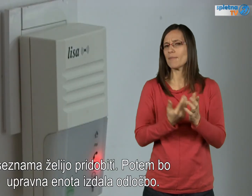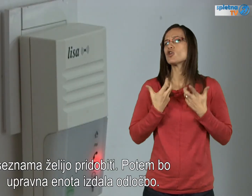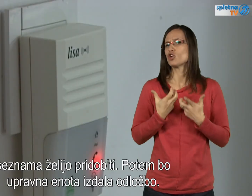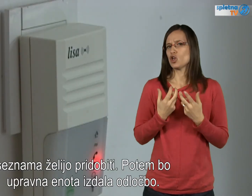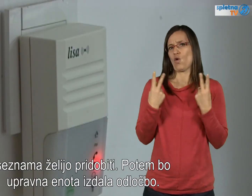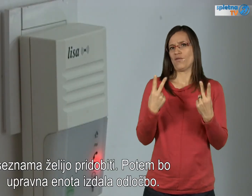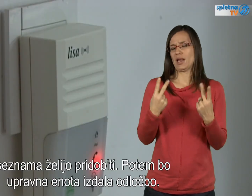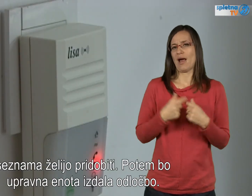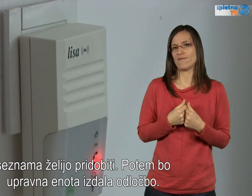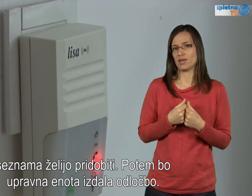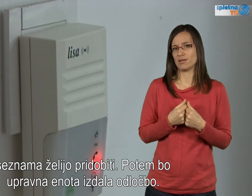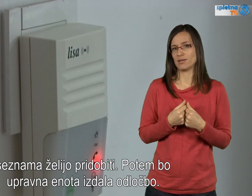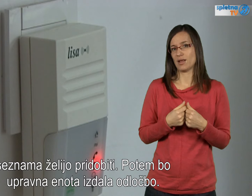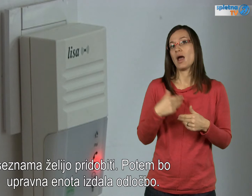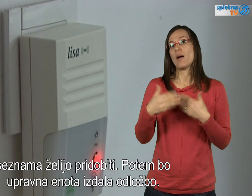želijo uveljavljati. In potem bo